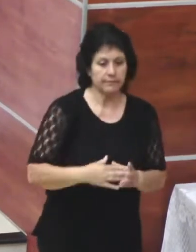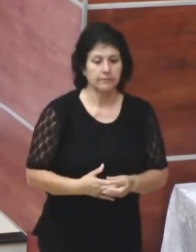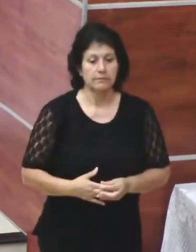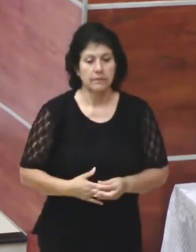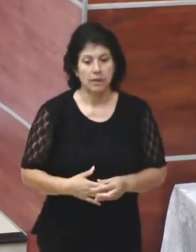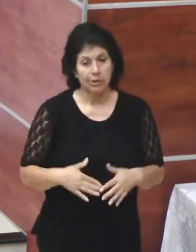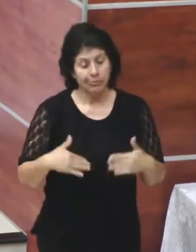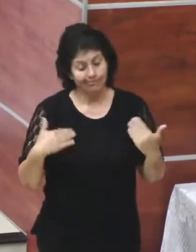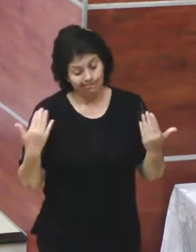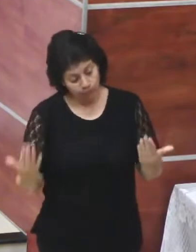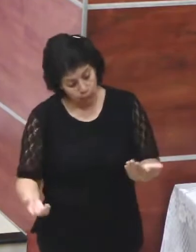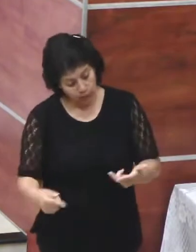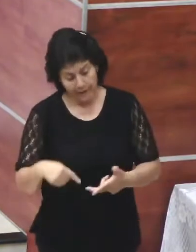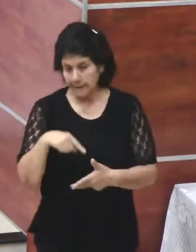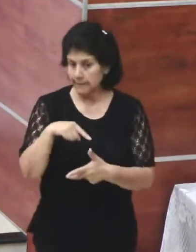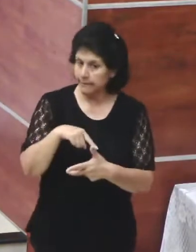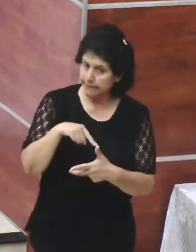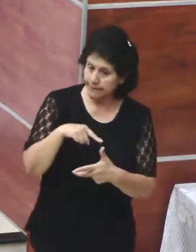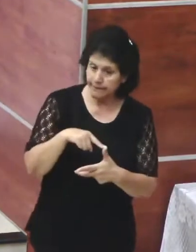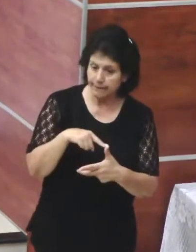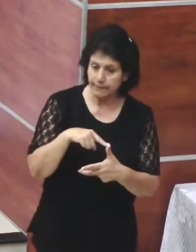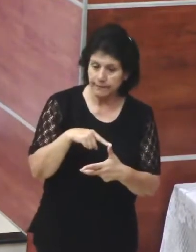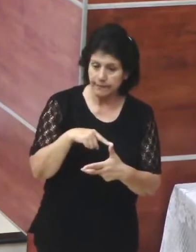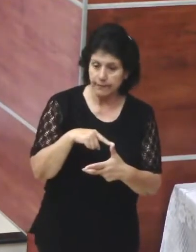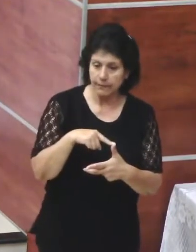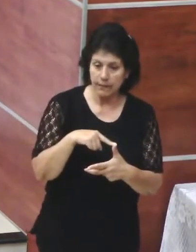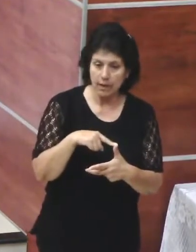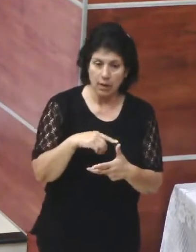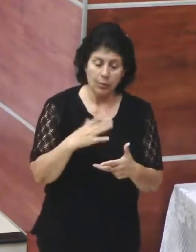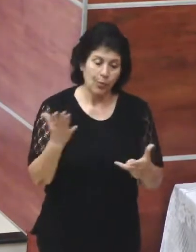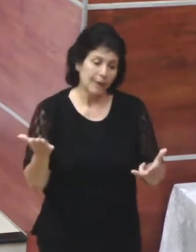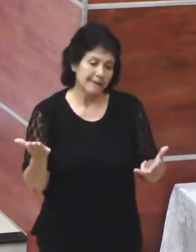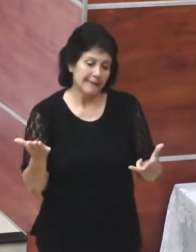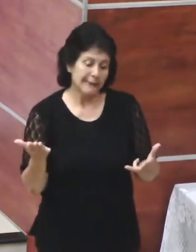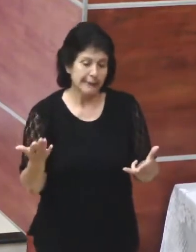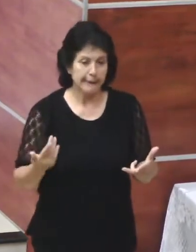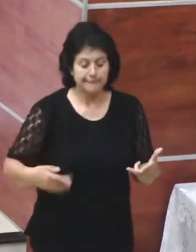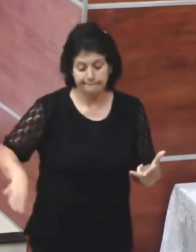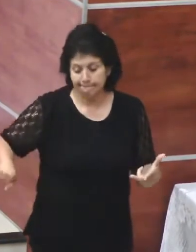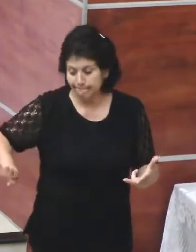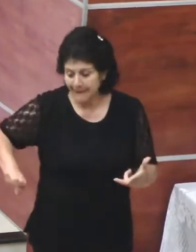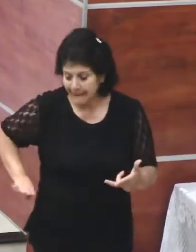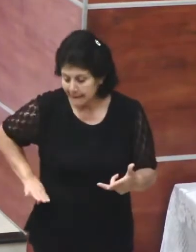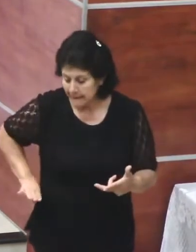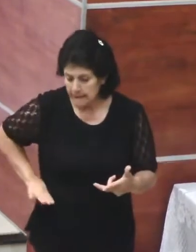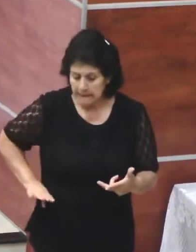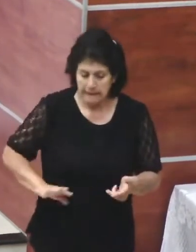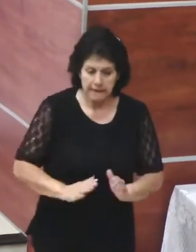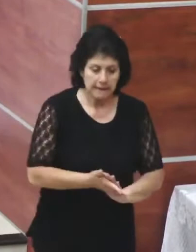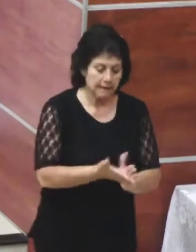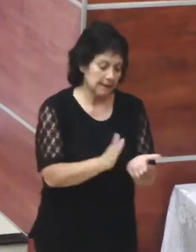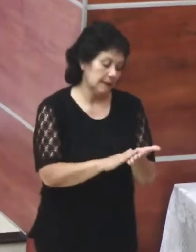Es posible que esté experimentando desgano de leer la Biblia,